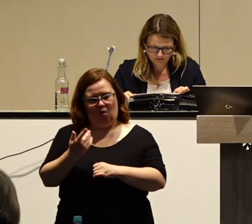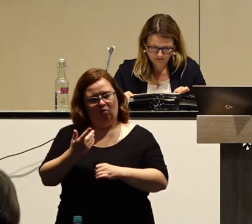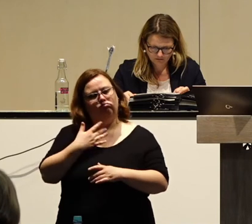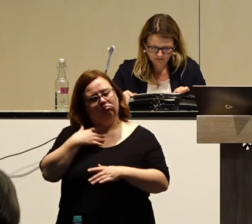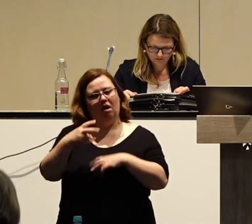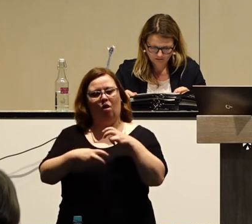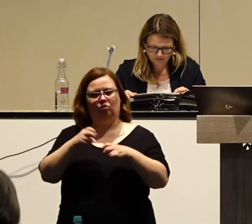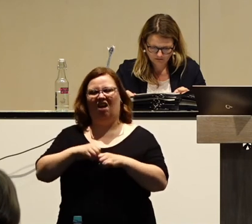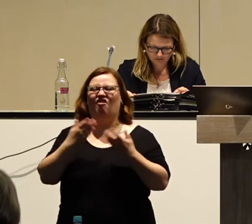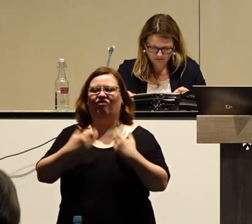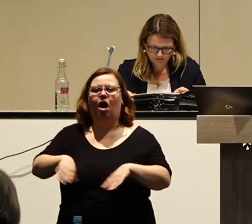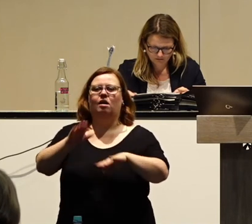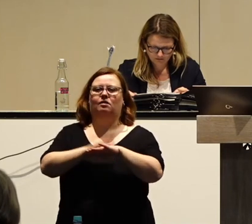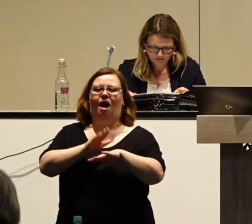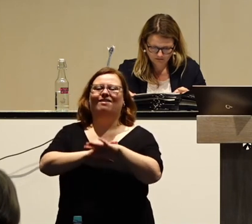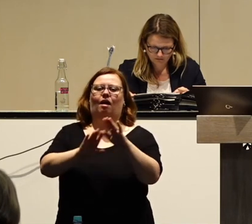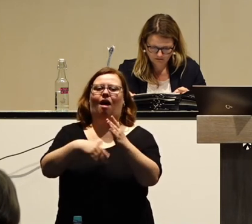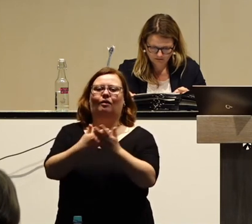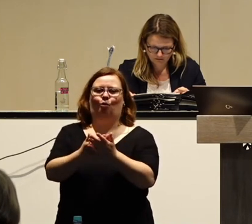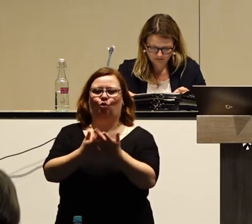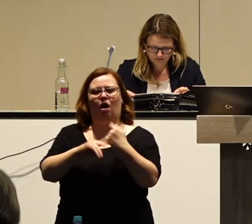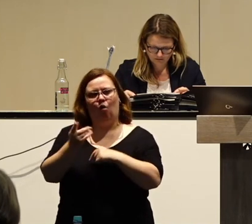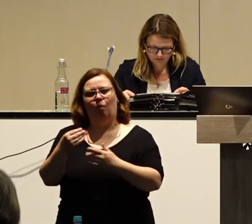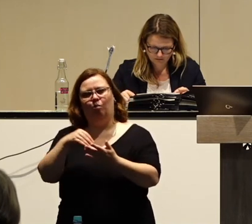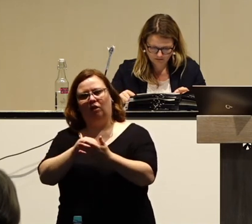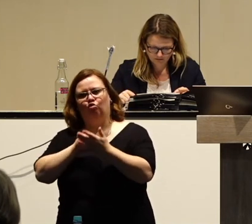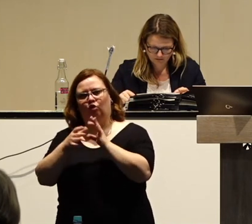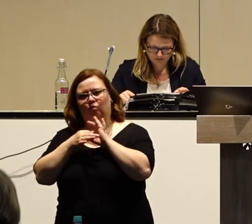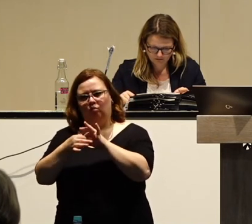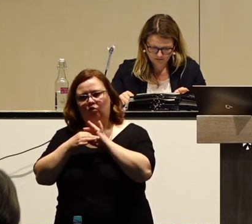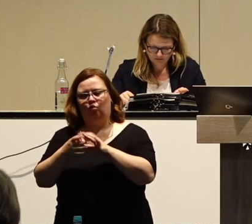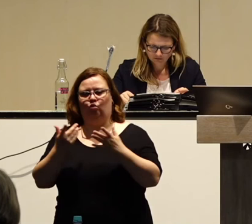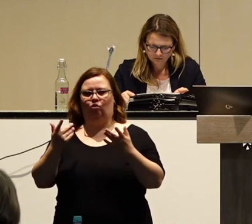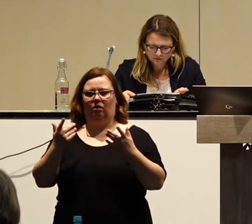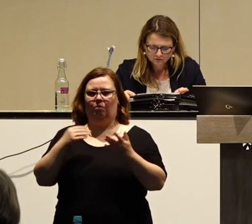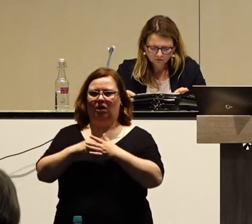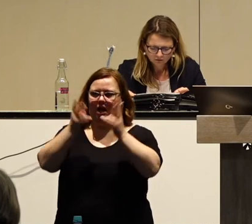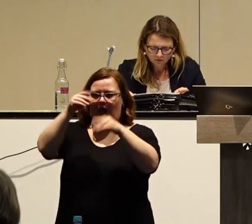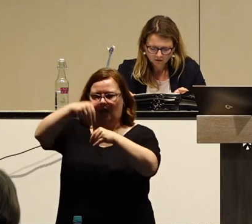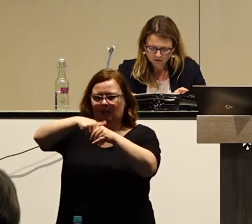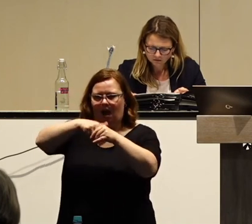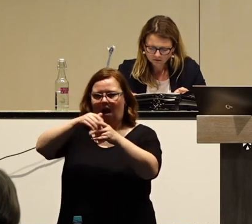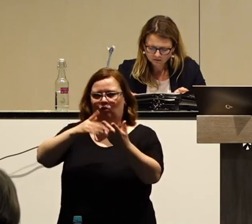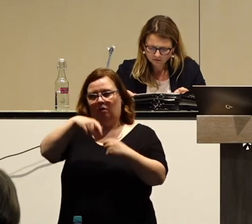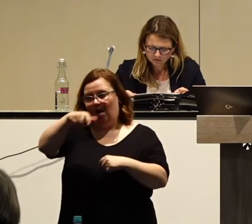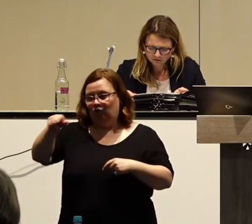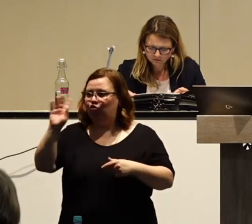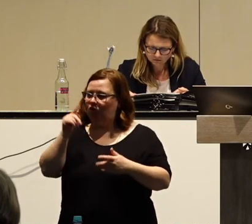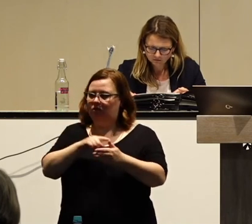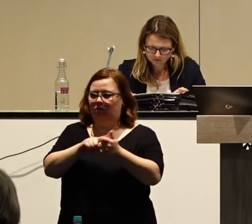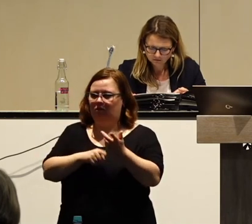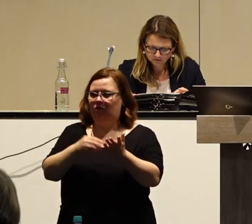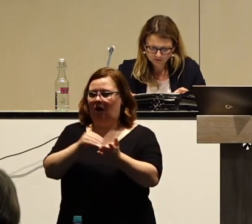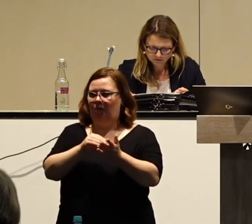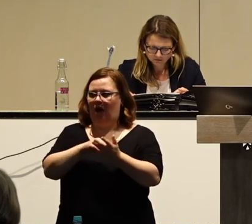tatsächlich Freizeitangebote durchaus mit schulischem Bezug, mit Bezug auf Lehrinhalte, und all die Personen, die wir hier angesprochen